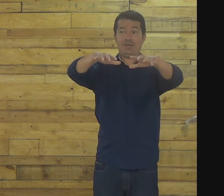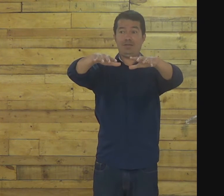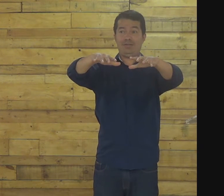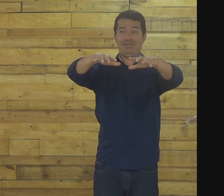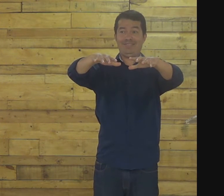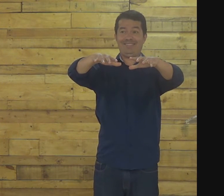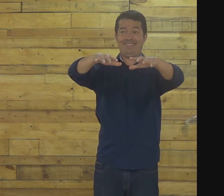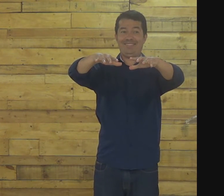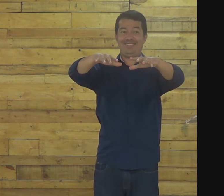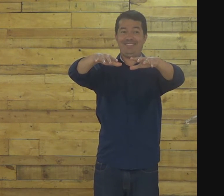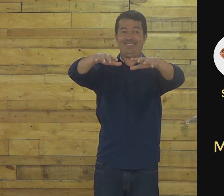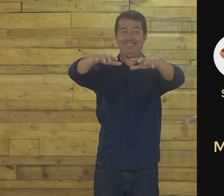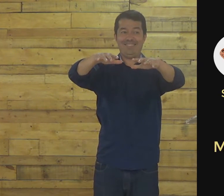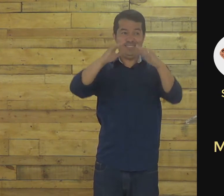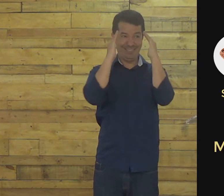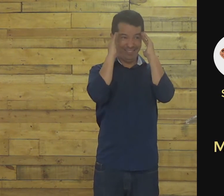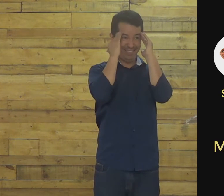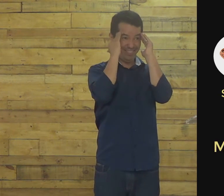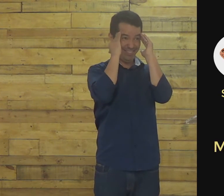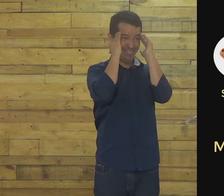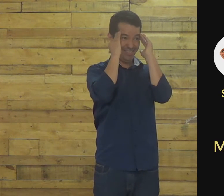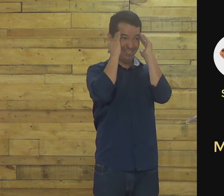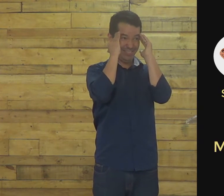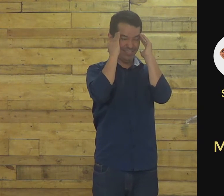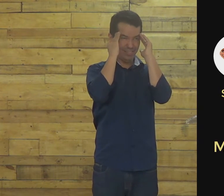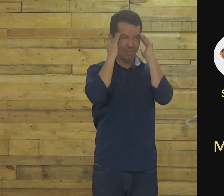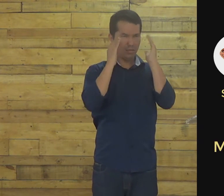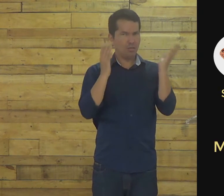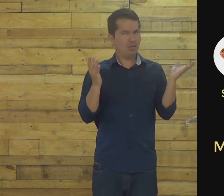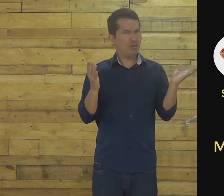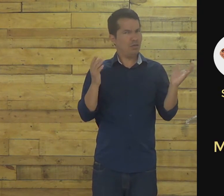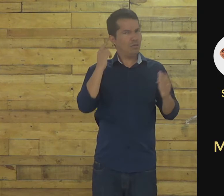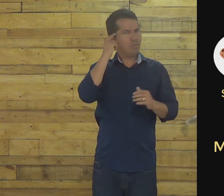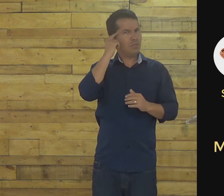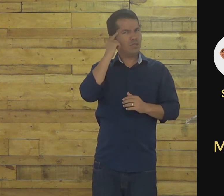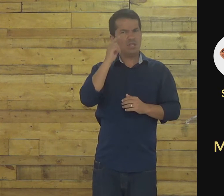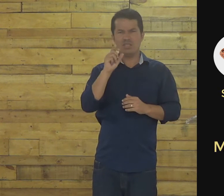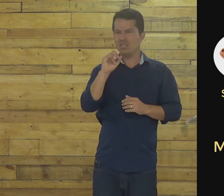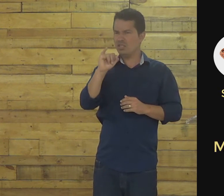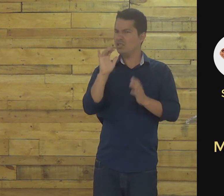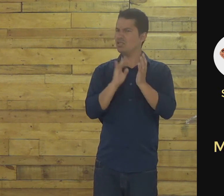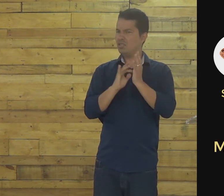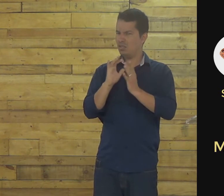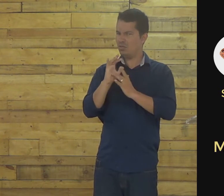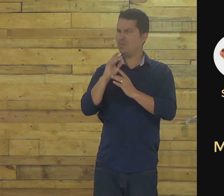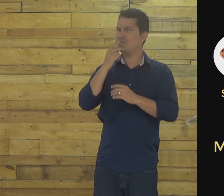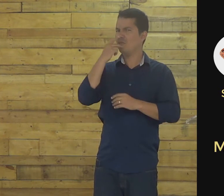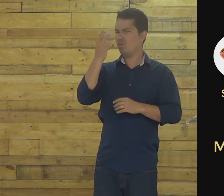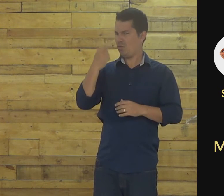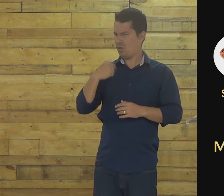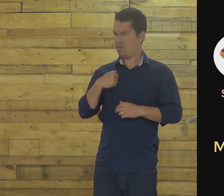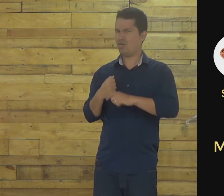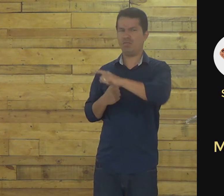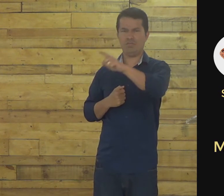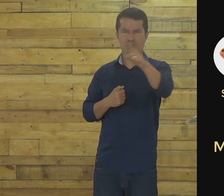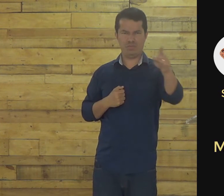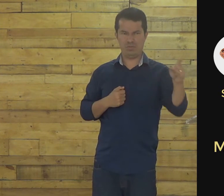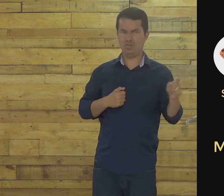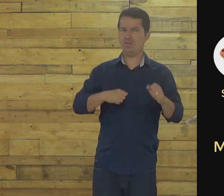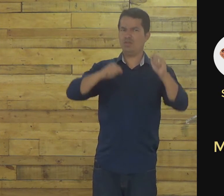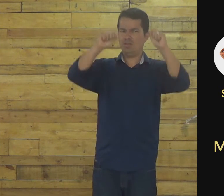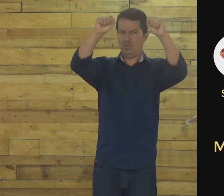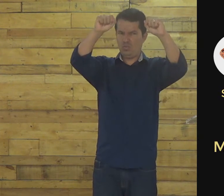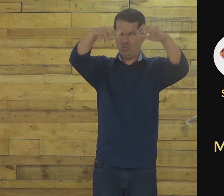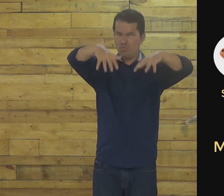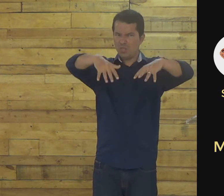mesma coisa, para iluminar. Entendem isso? Ué, eu fico pensando,